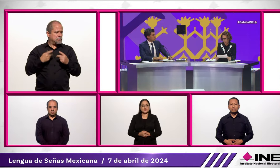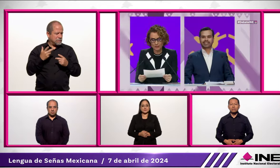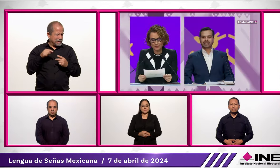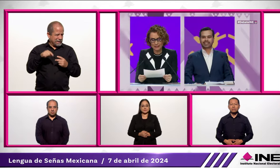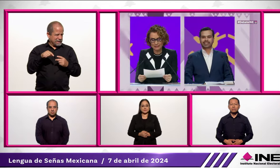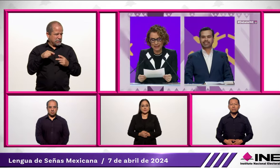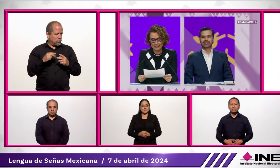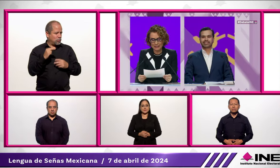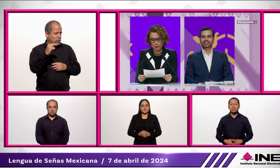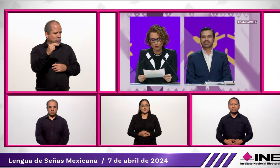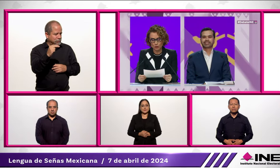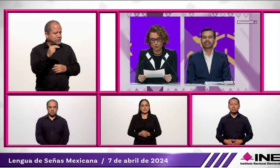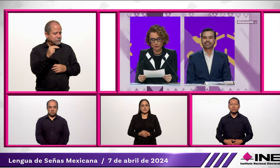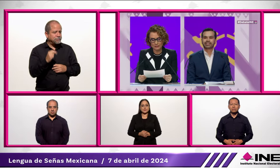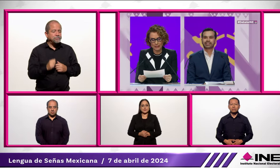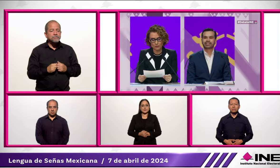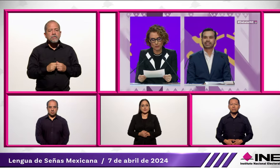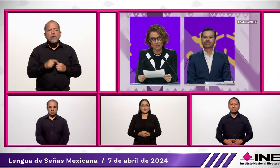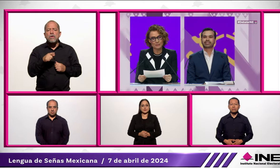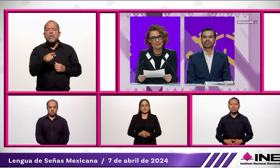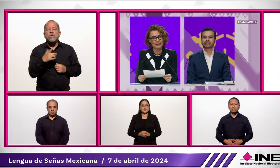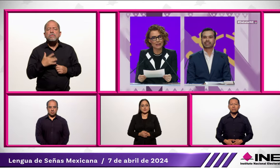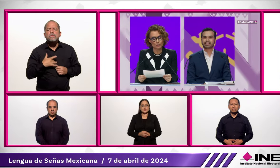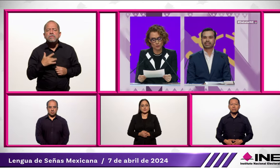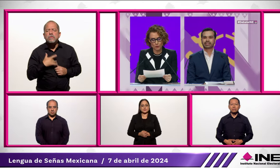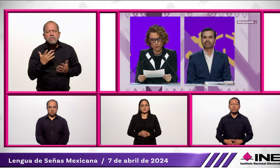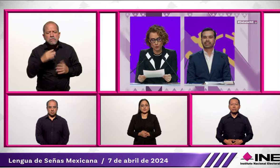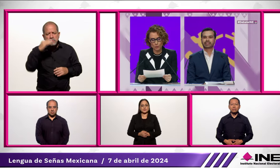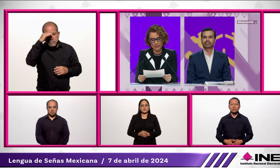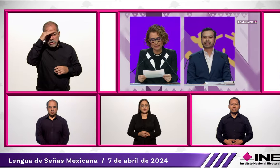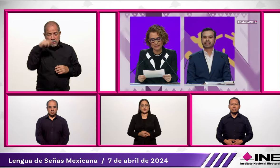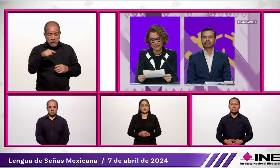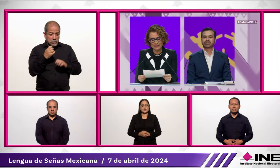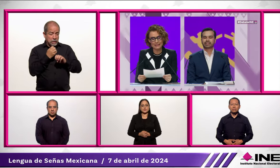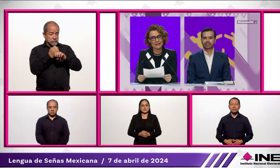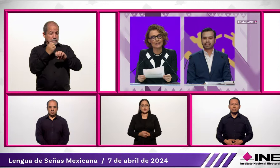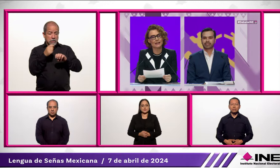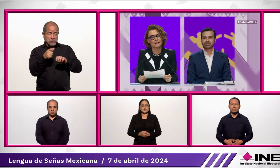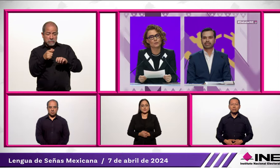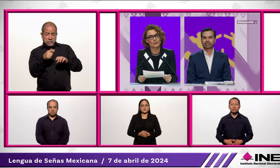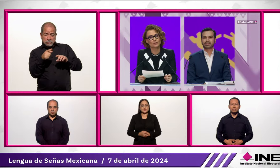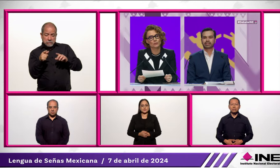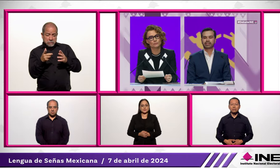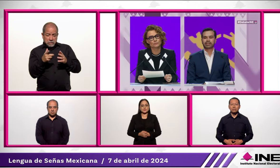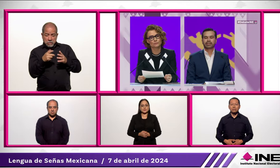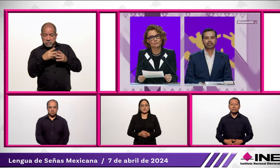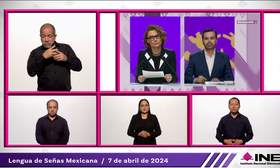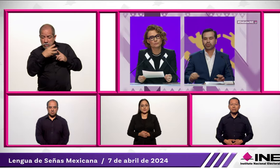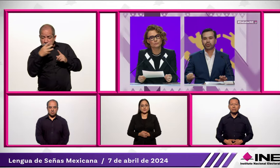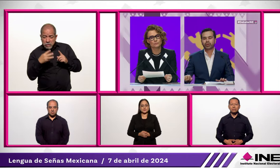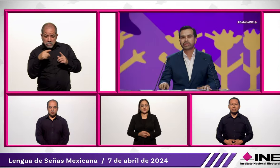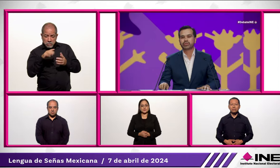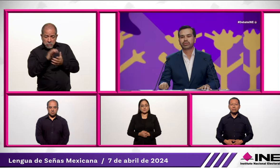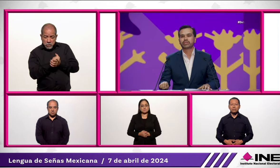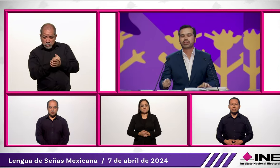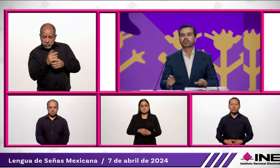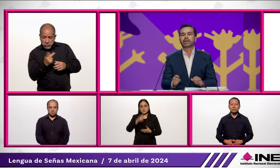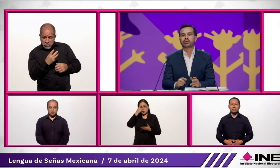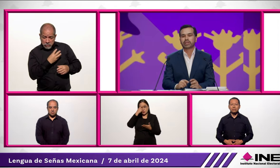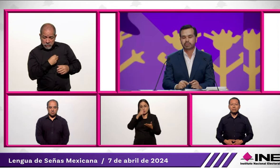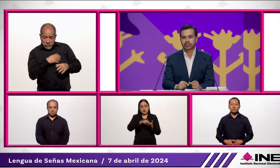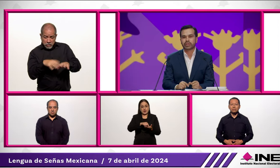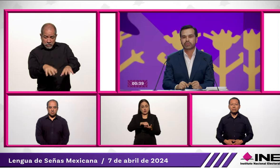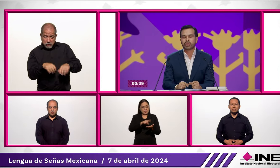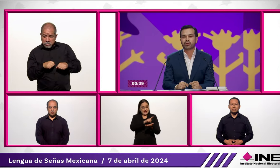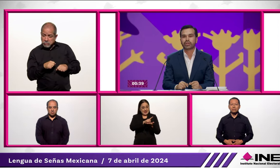es su opinión referente a que no todos los estados se permite la adopción homoparental y qué haría al respecto? Yo creo en todos los derechos